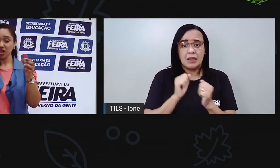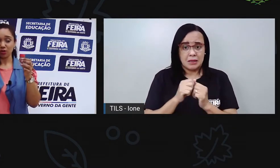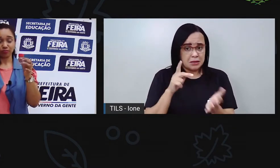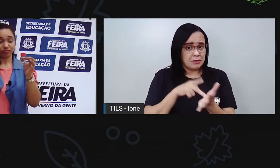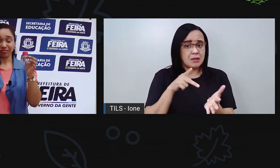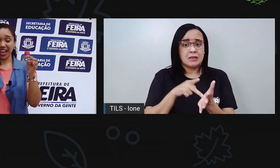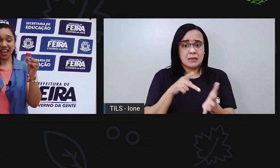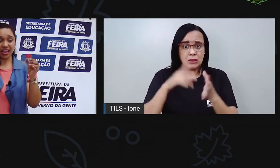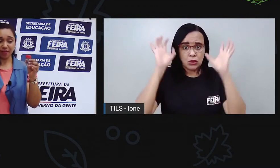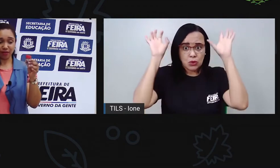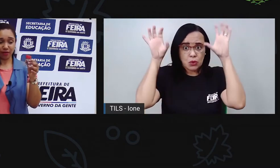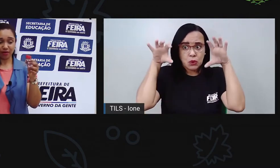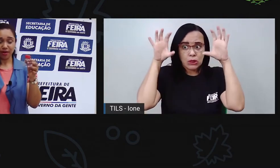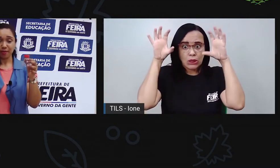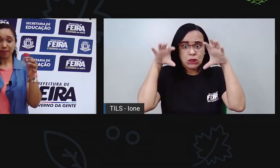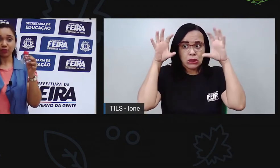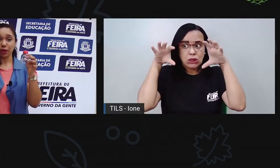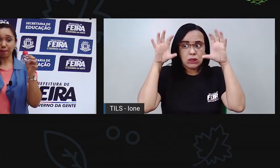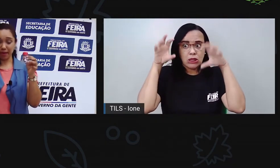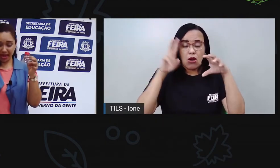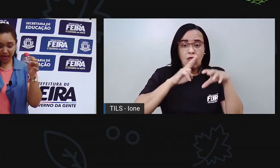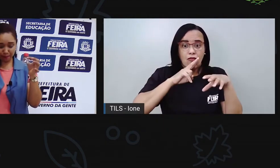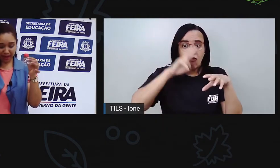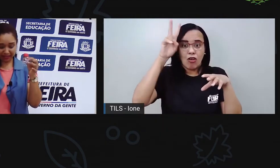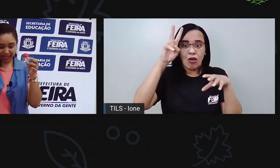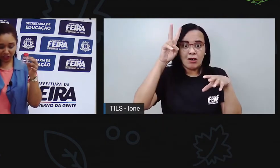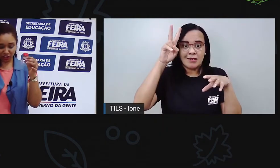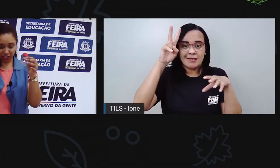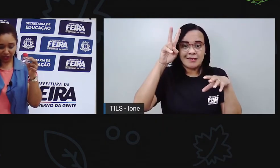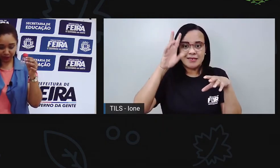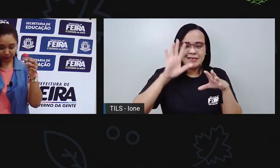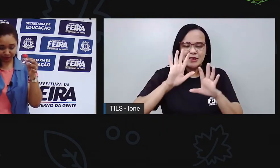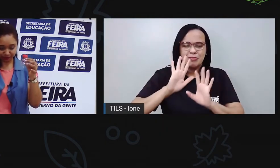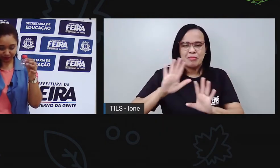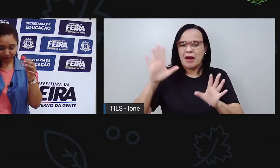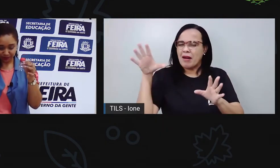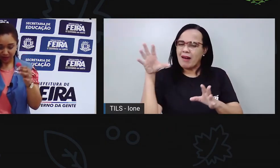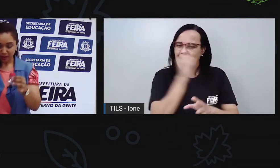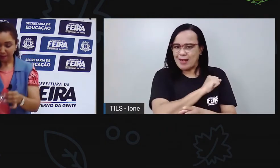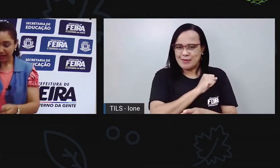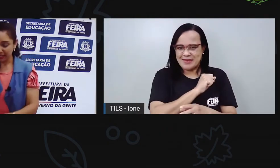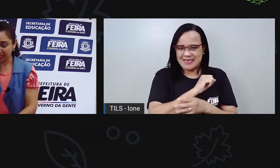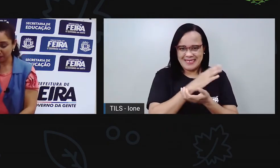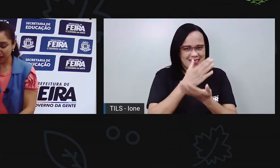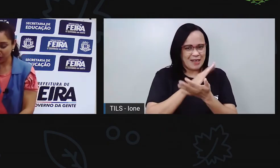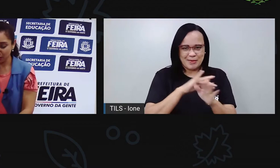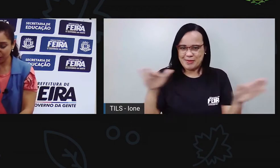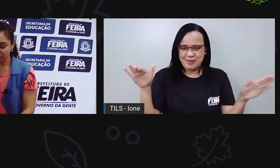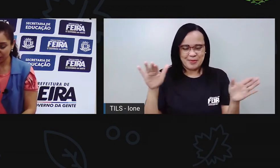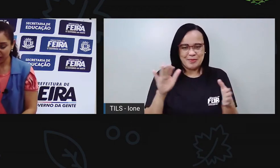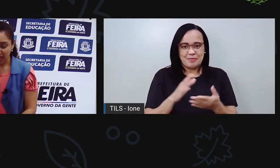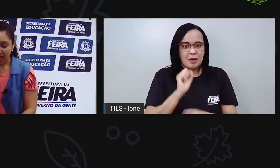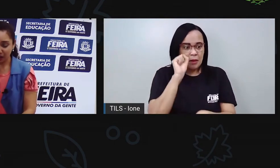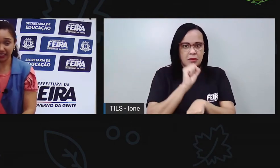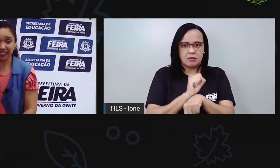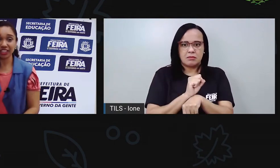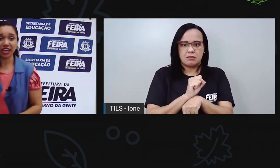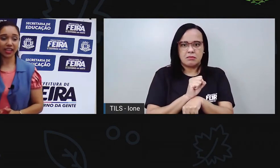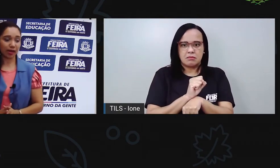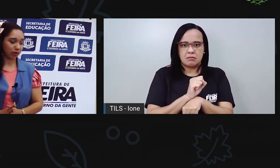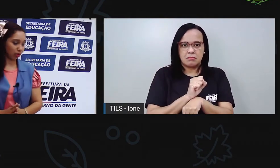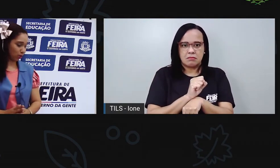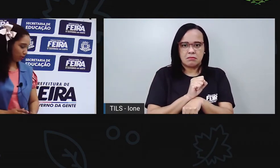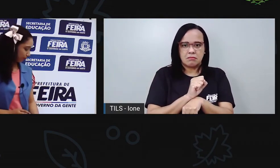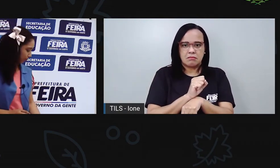chuva terrível. Mas foi bem passageiro. Parece que parou. A aulinha